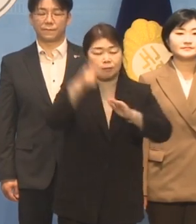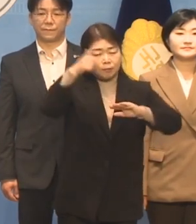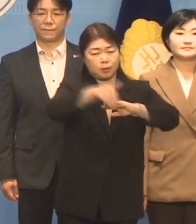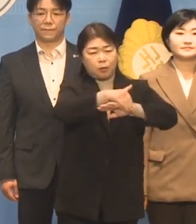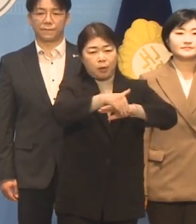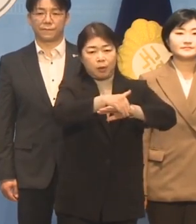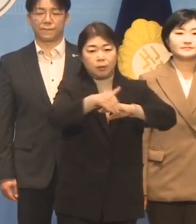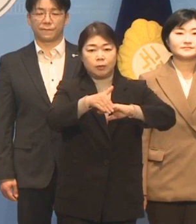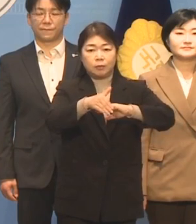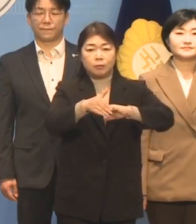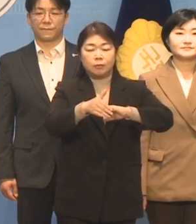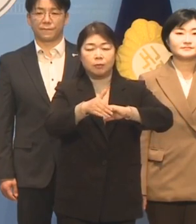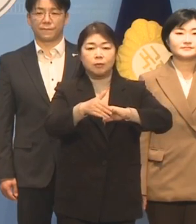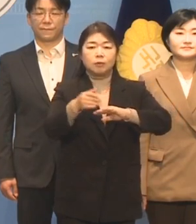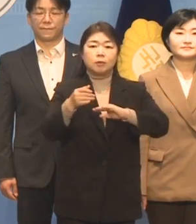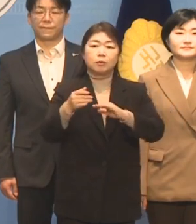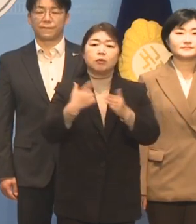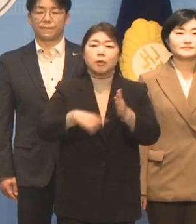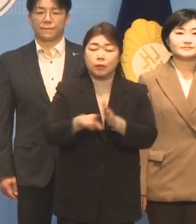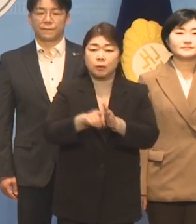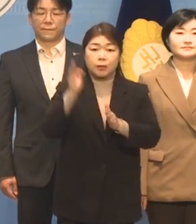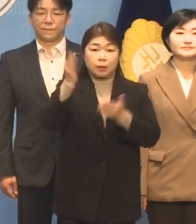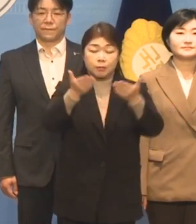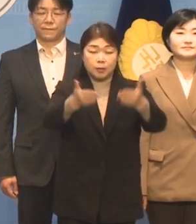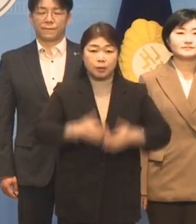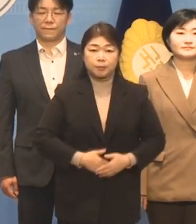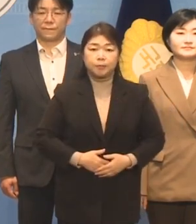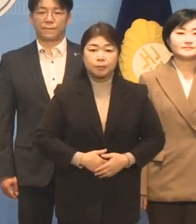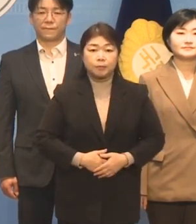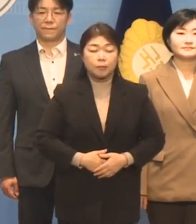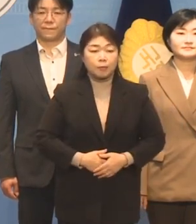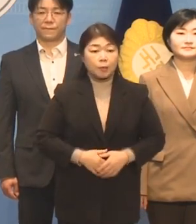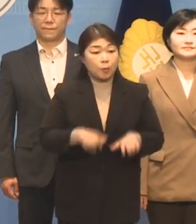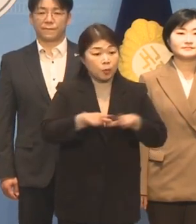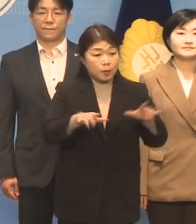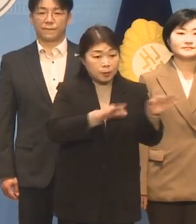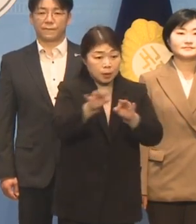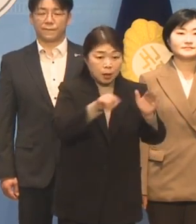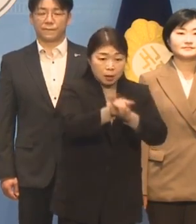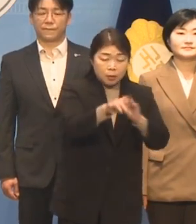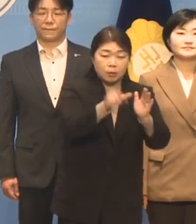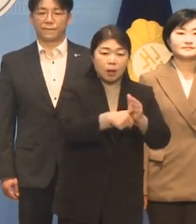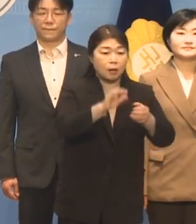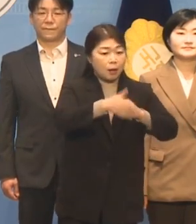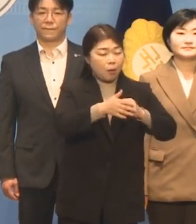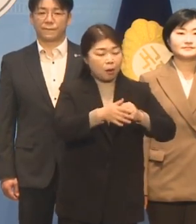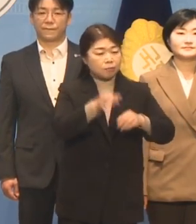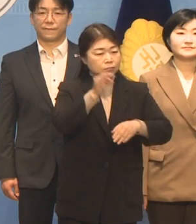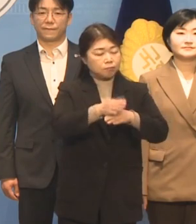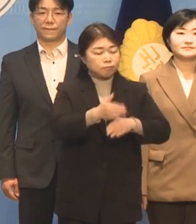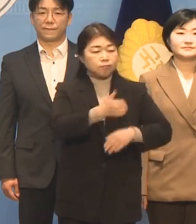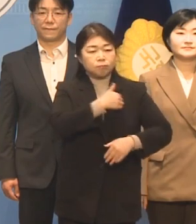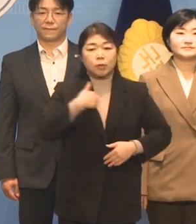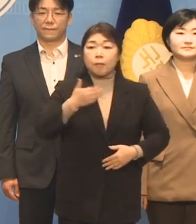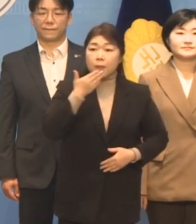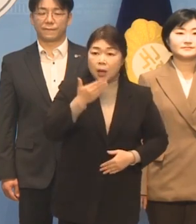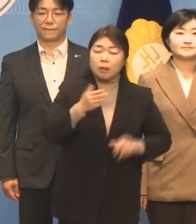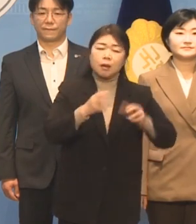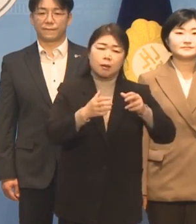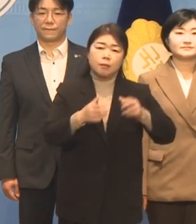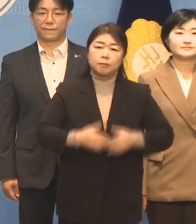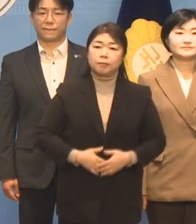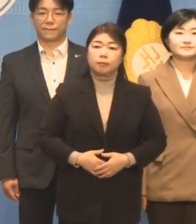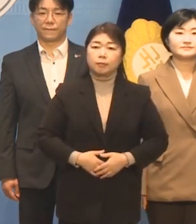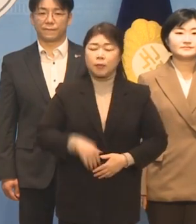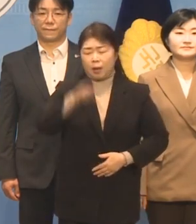시대를 끝내겠습니다. 사과 정도는 그래도 가벼운 마음으로 사 먹을 수 있는 나라, 아프면 돈 걱정